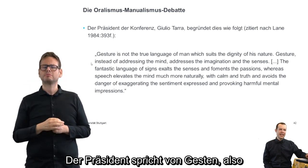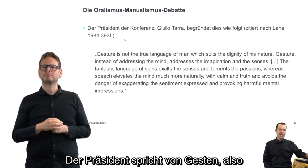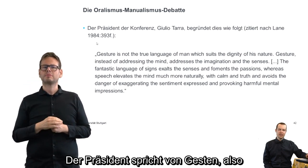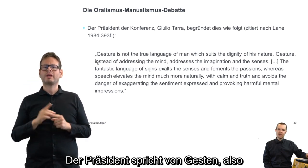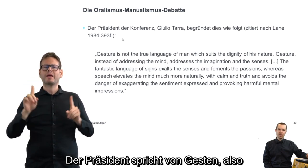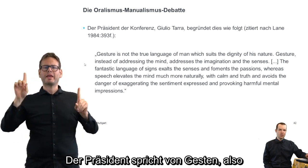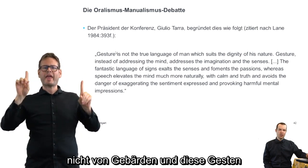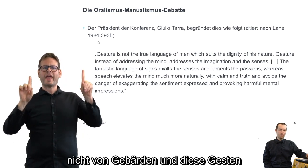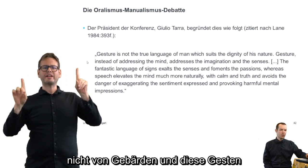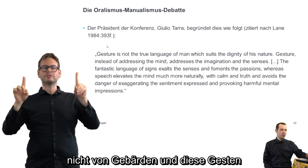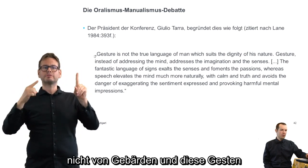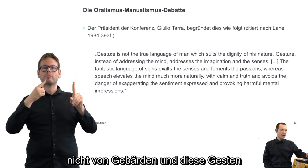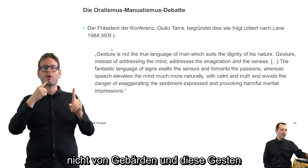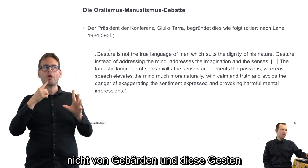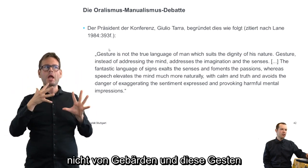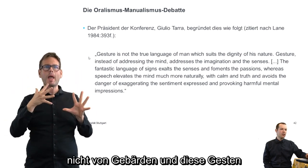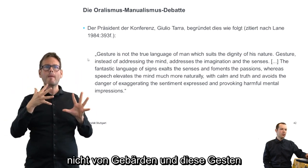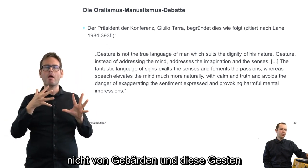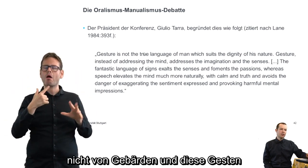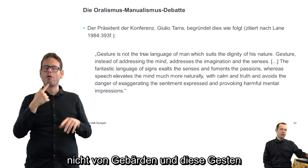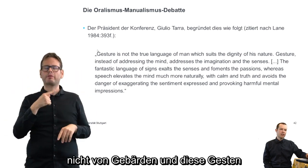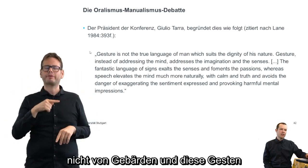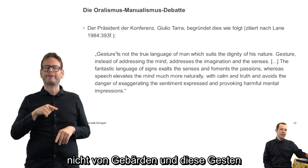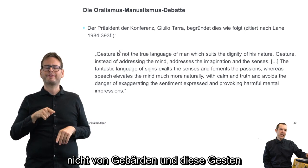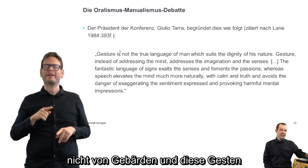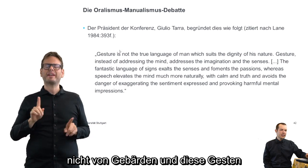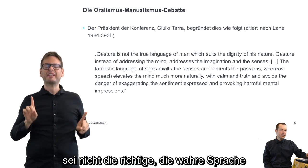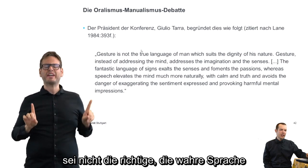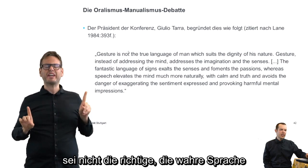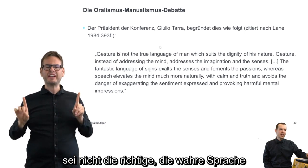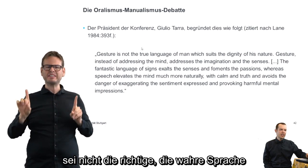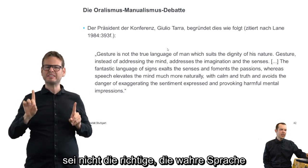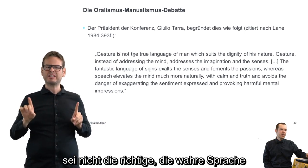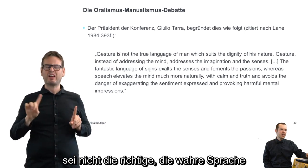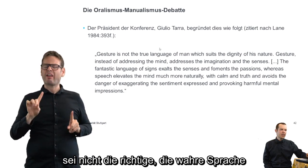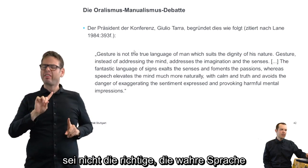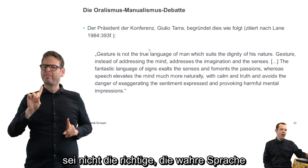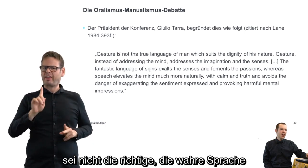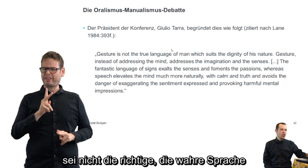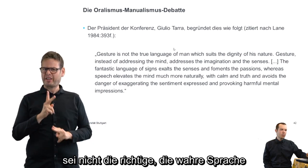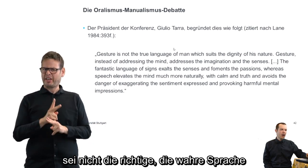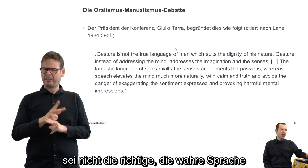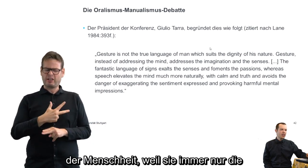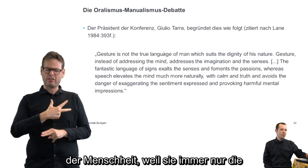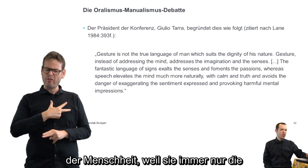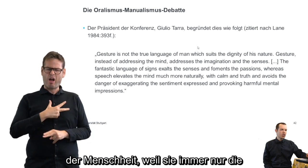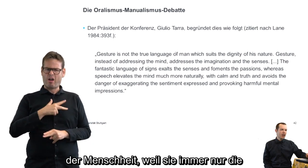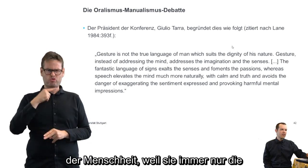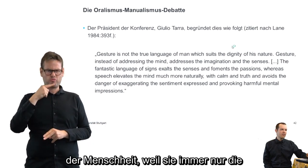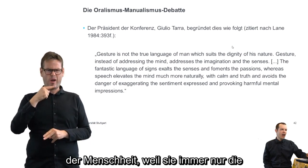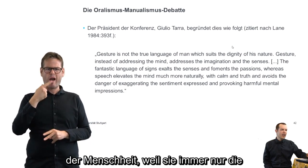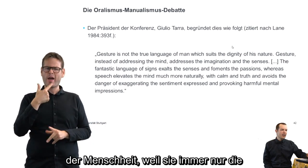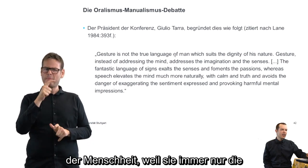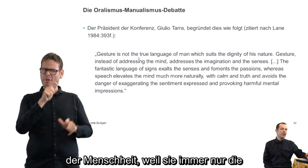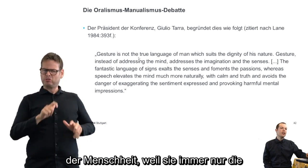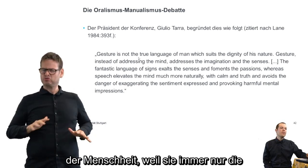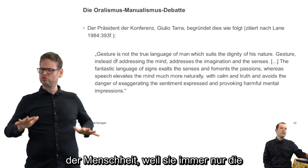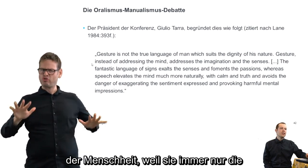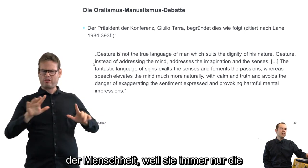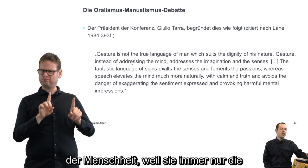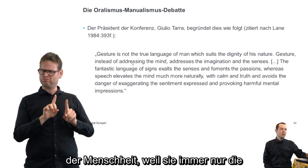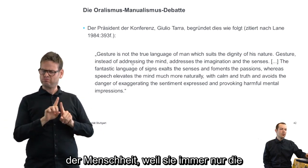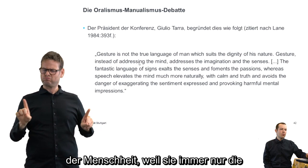Gesten, also nicht von Gebärden. Und diese Gesten seien nicht die richtige, die wahre Sprache der Menschheit, weil